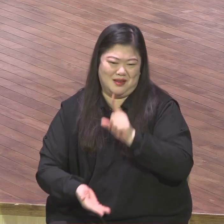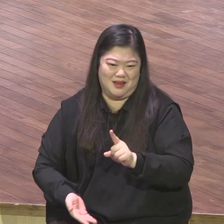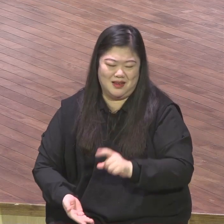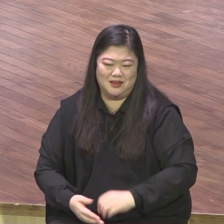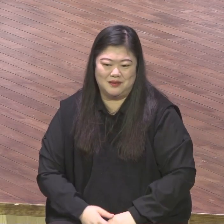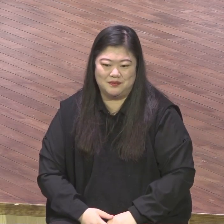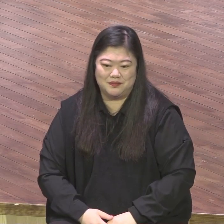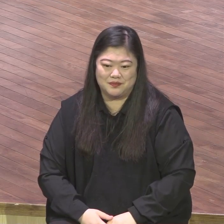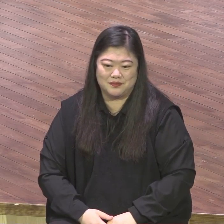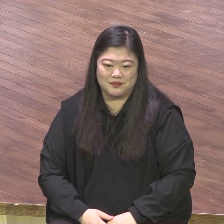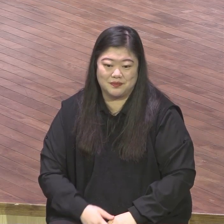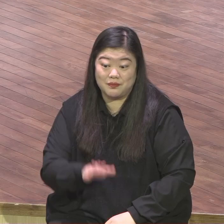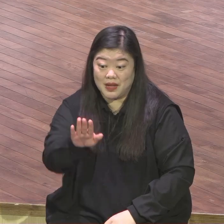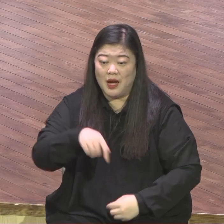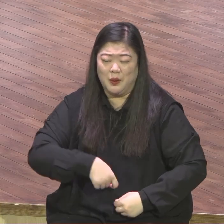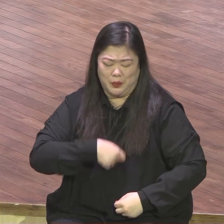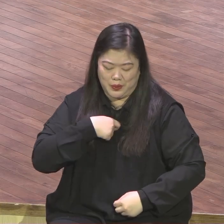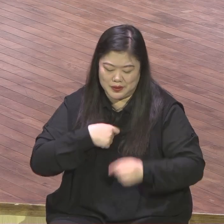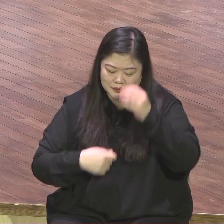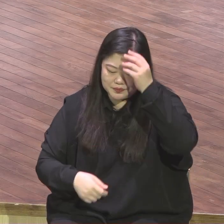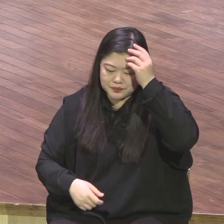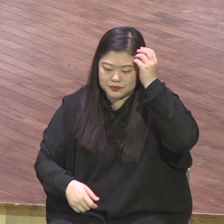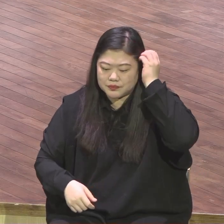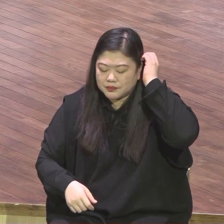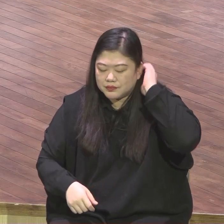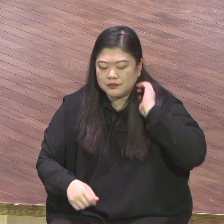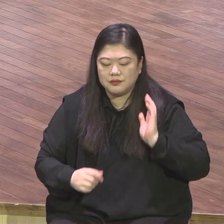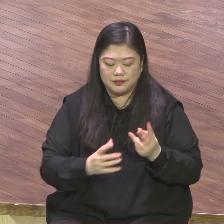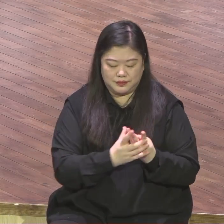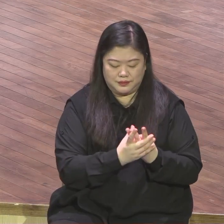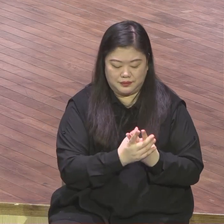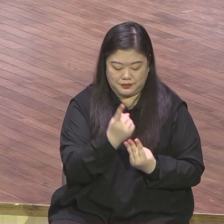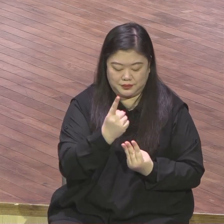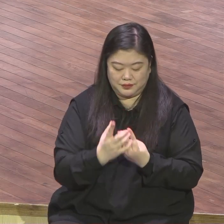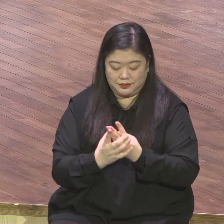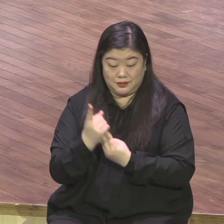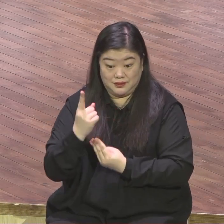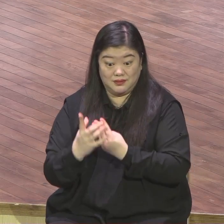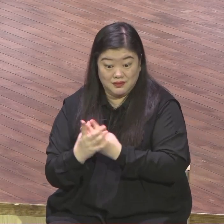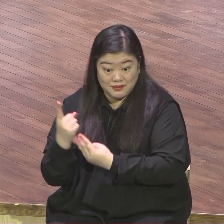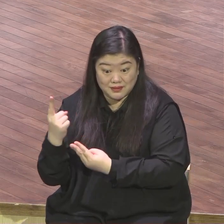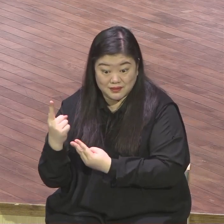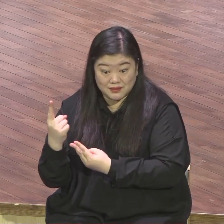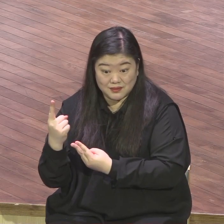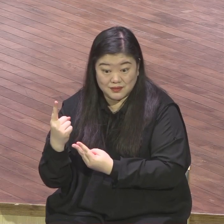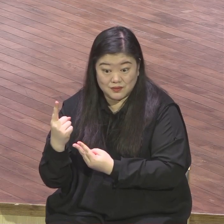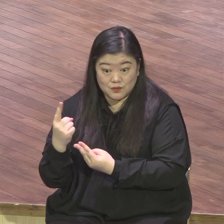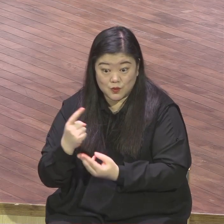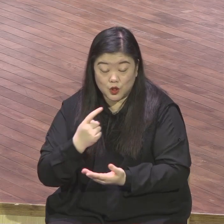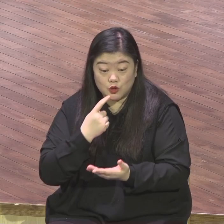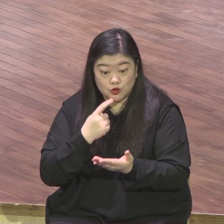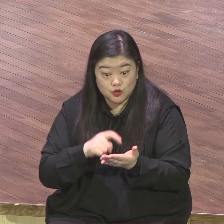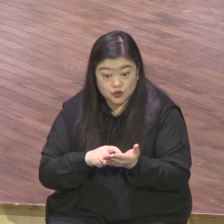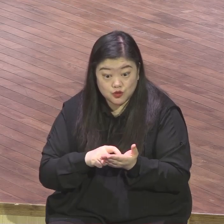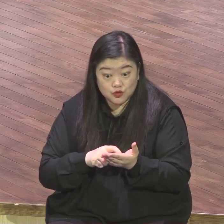3.1조의 보통 운동 아닙니다. 3.1조 기본 정신이에요. 나보다 남을 낫게 해야 돼. 그래야 원대서